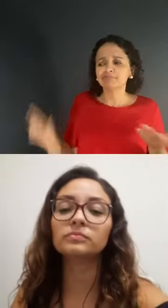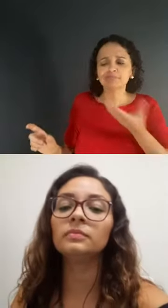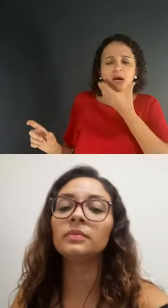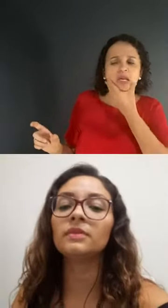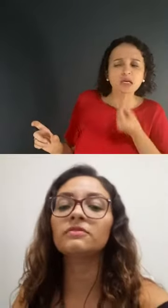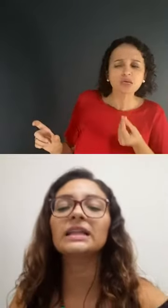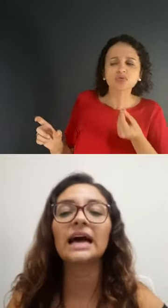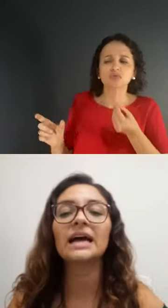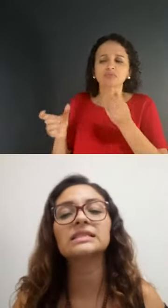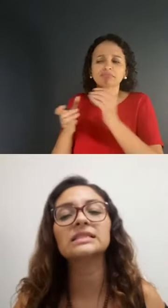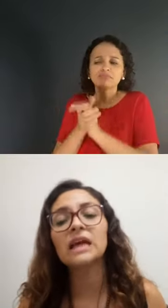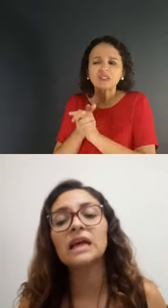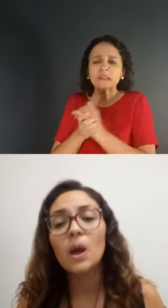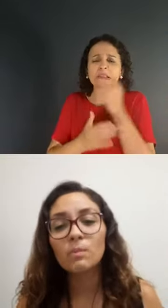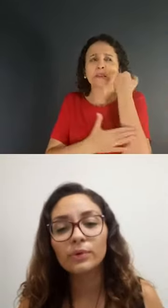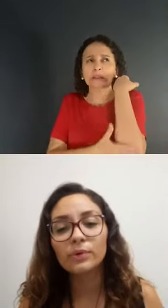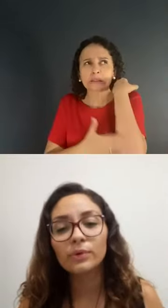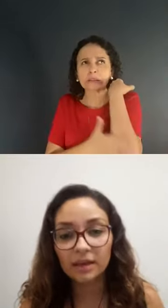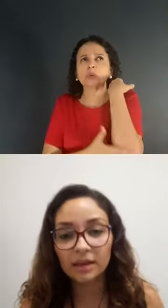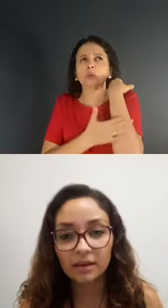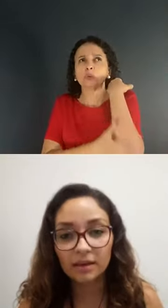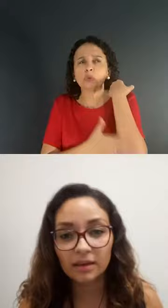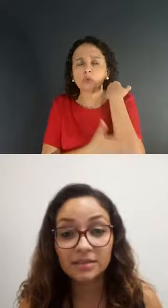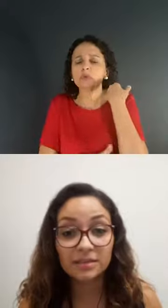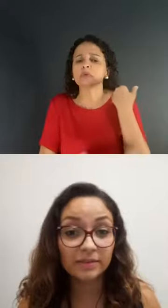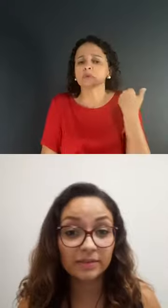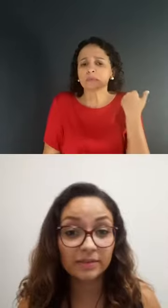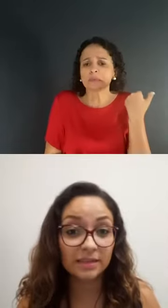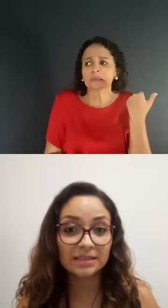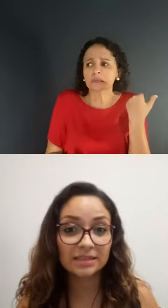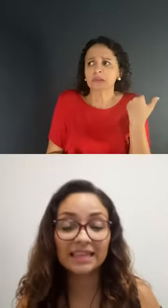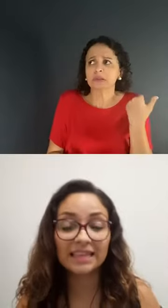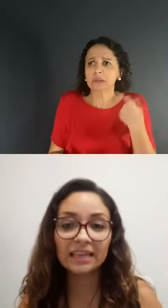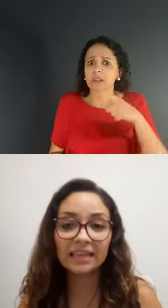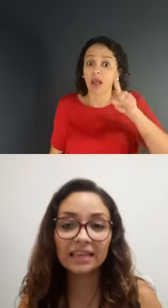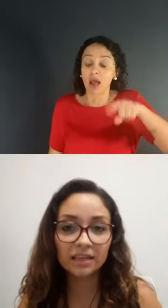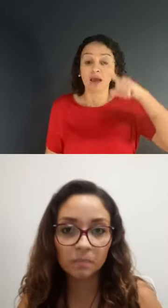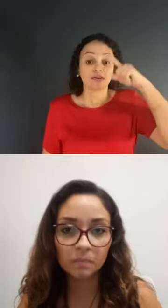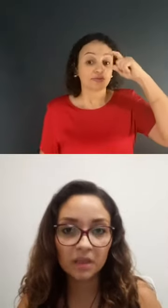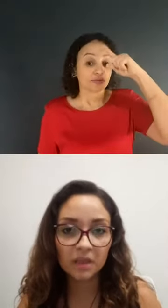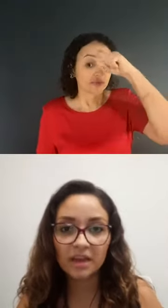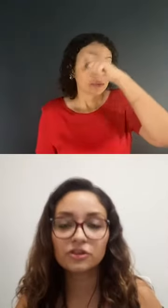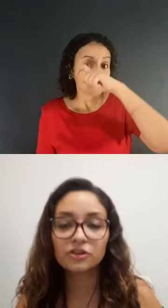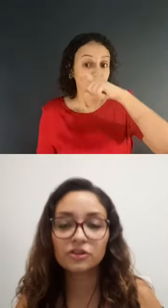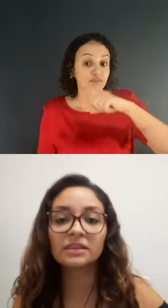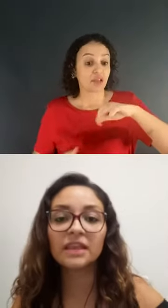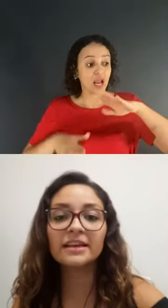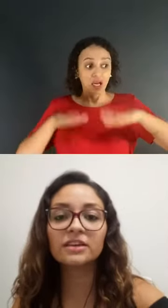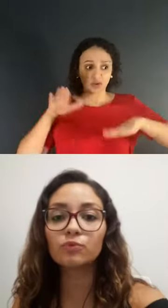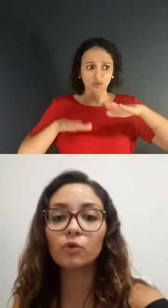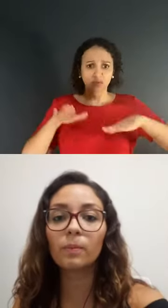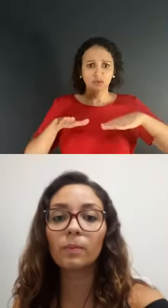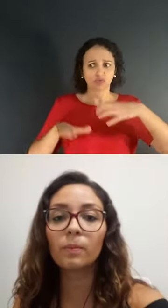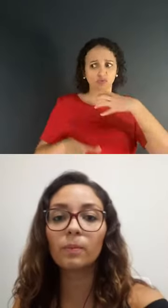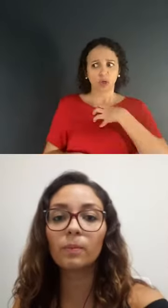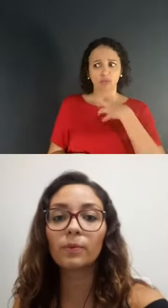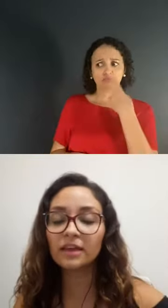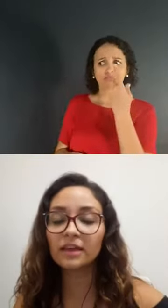difícil falar assim, porque às vezes é dele, ele já tem esse tipo